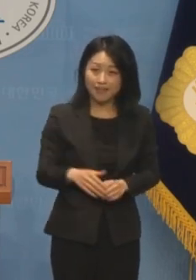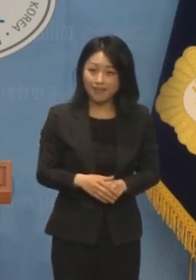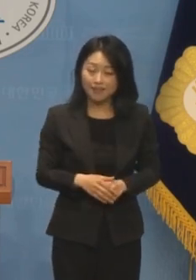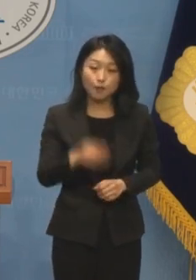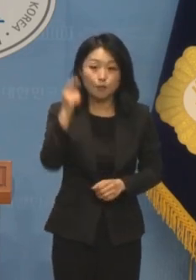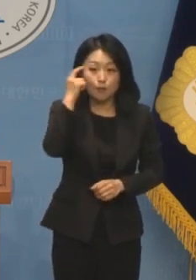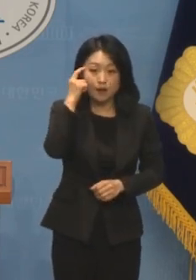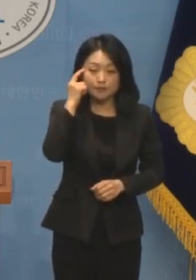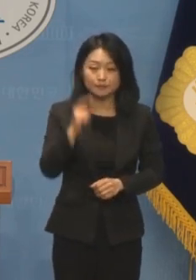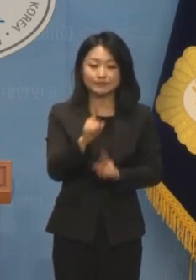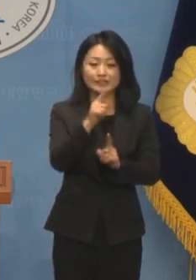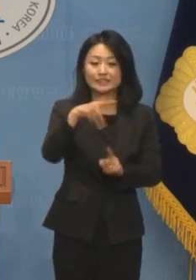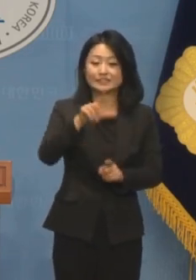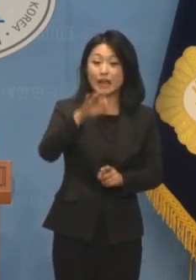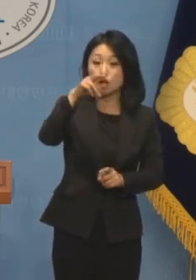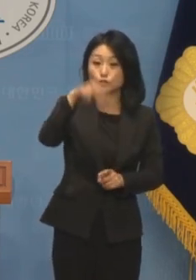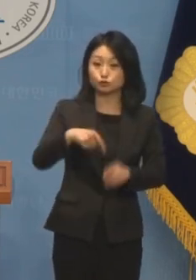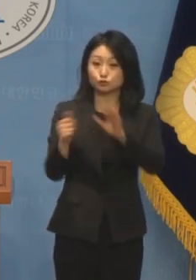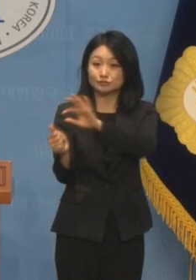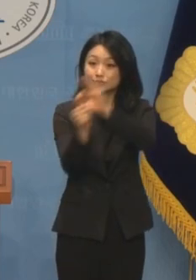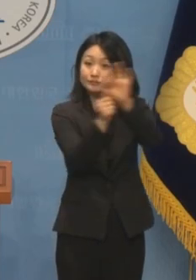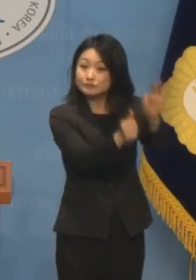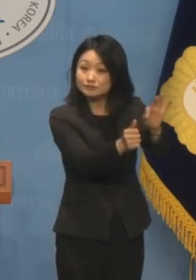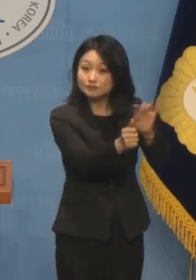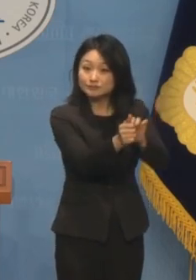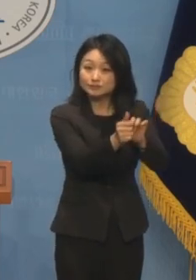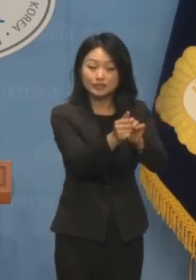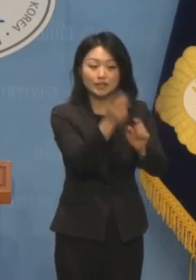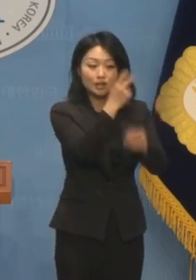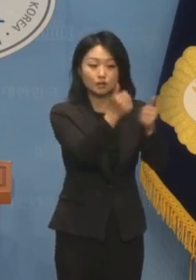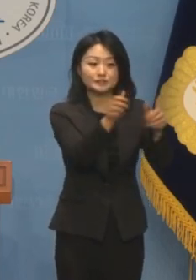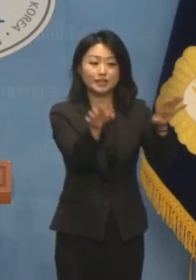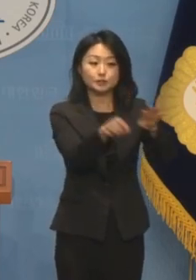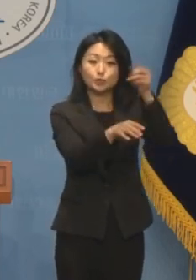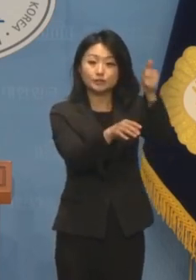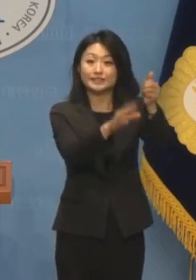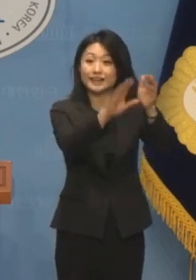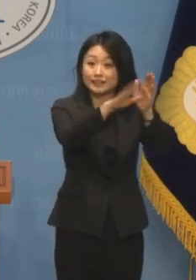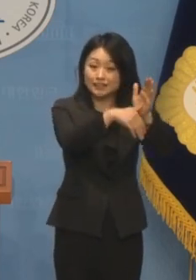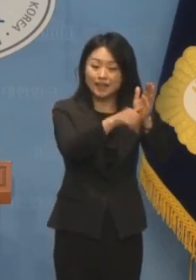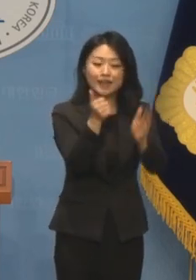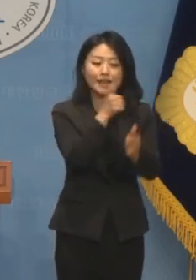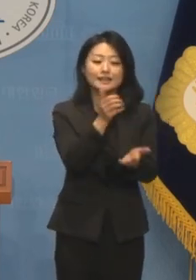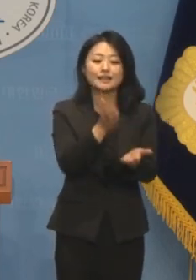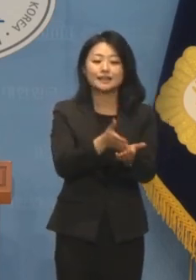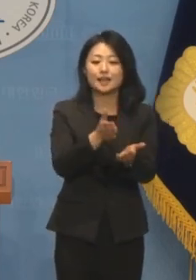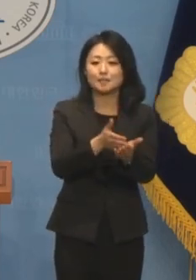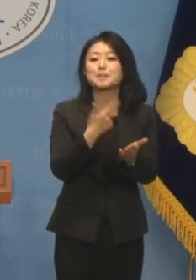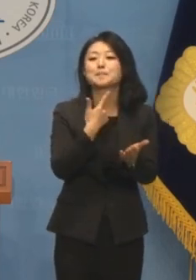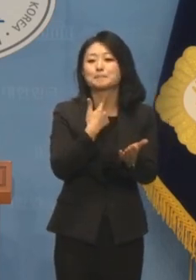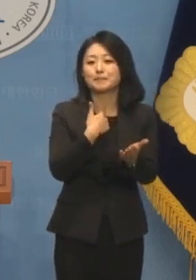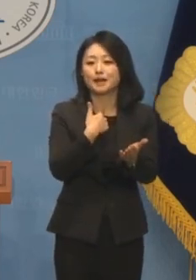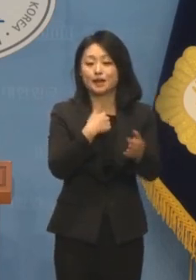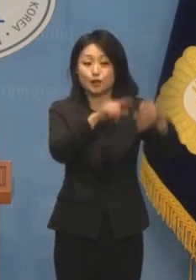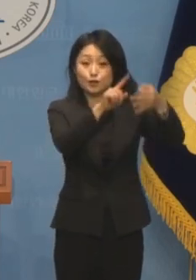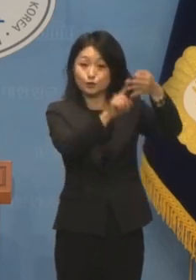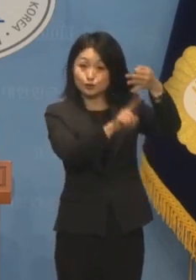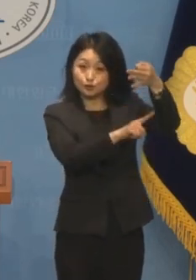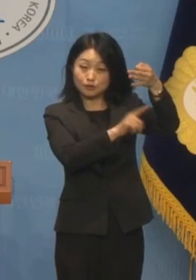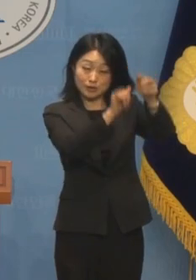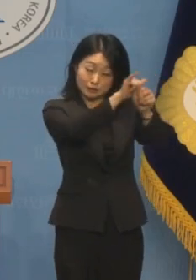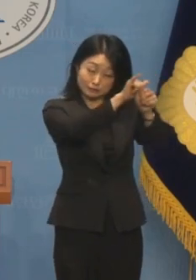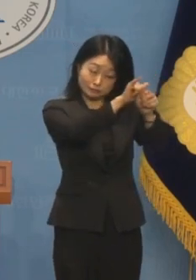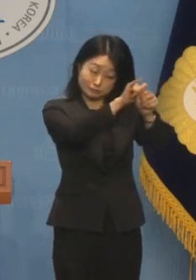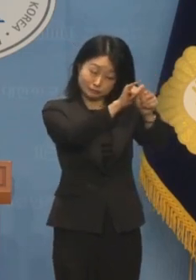이창수 전주지검장은 윤석열 검찰총장 시절 대변인 출신으로 윤석열 대통령에 대한